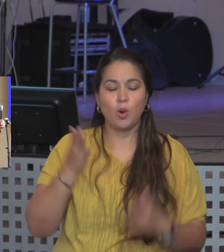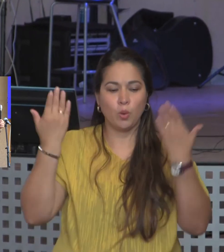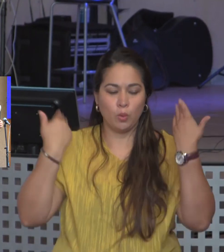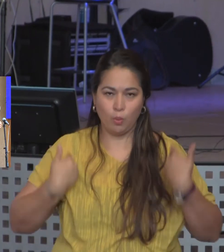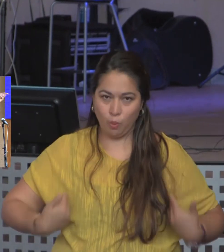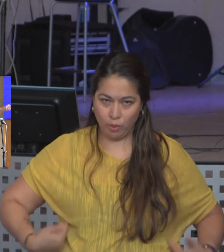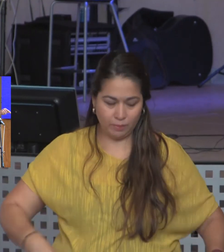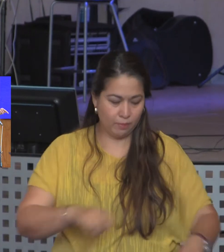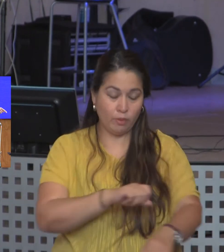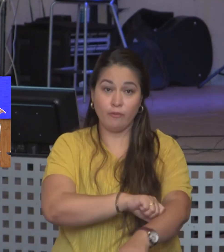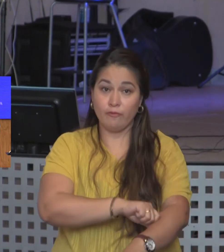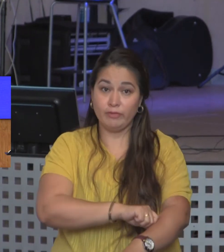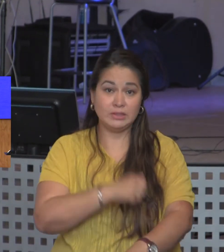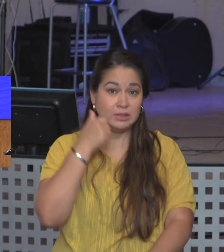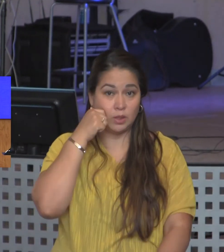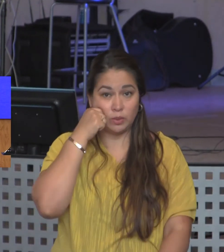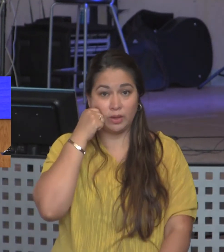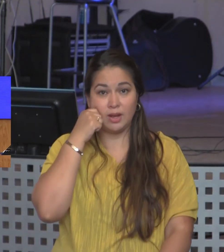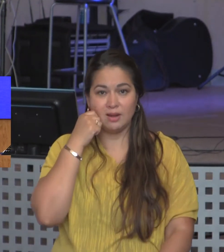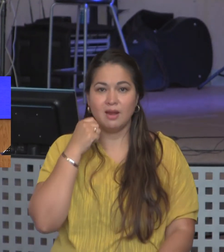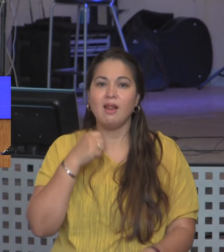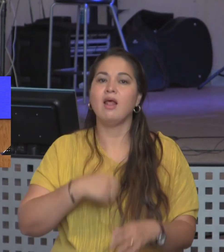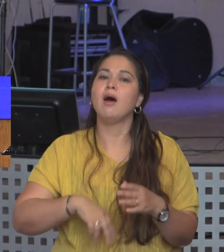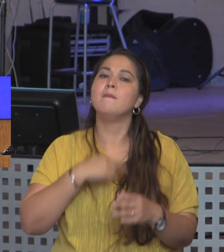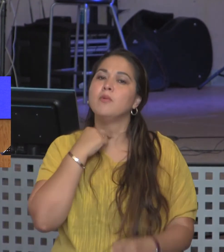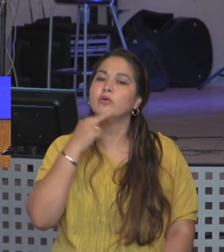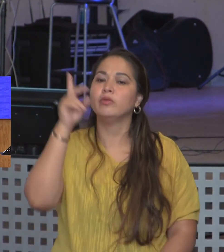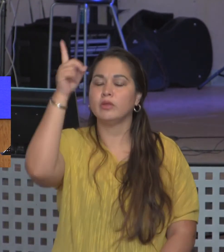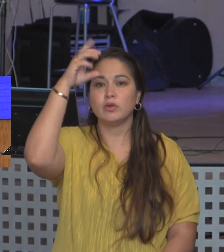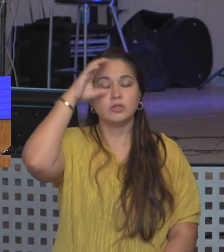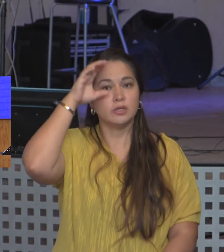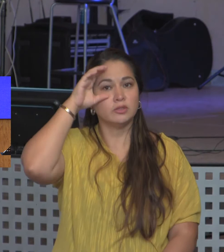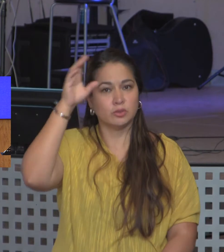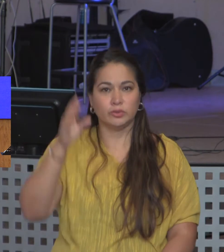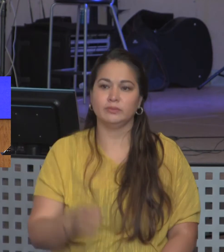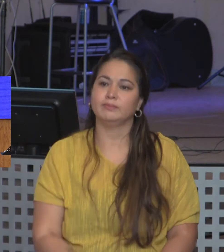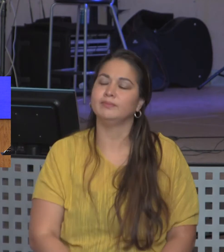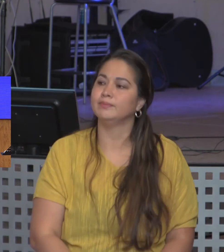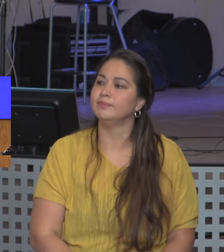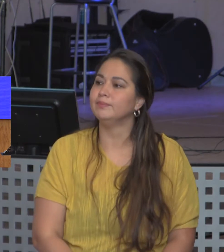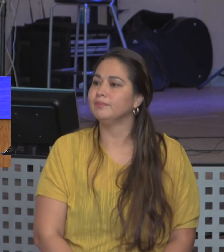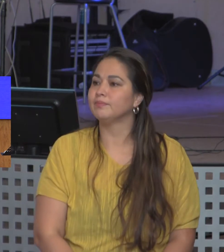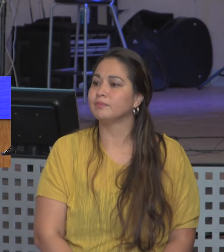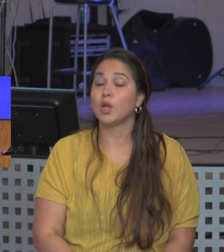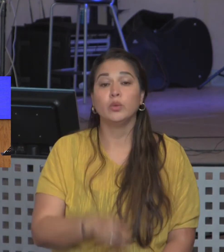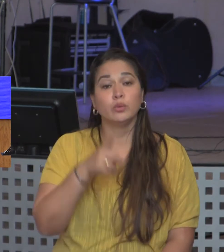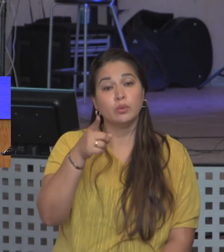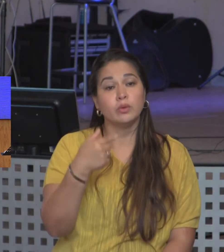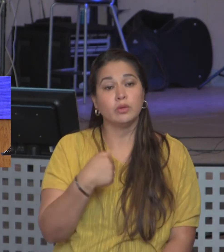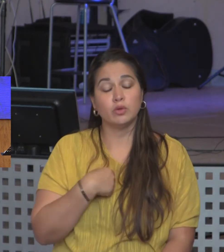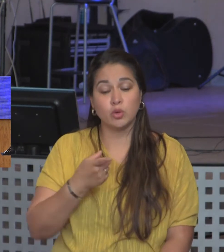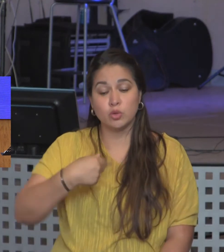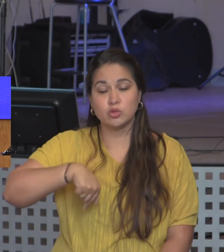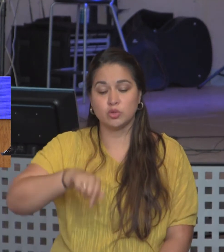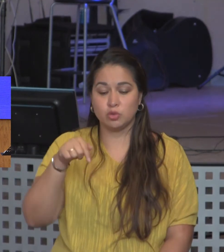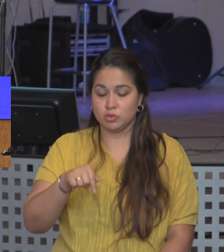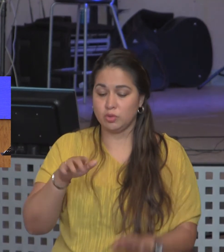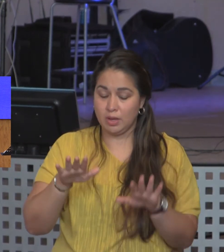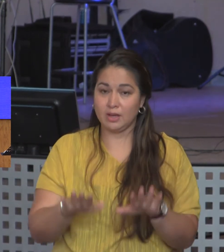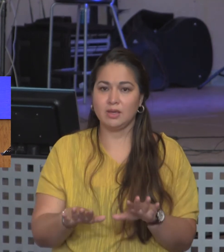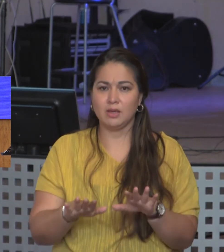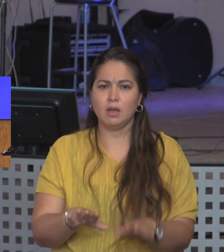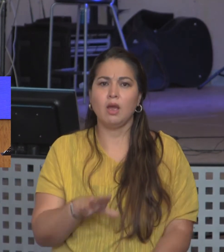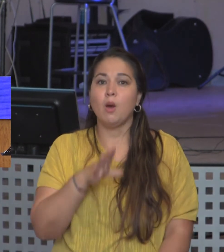el universo, incluyéndonos por su palabra. Tú y yo estamos aquí porque yo estoy